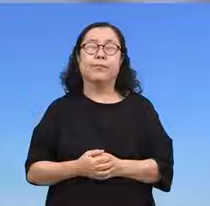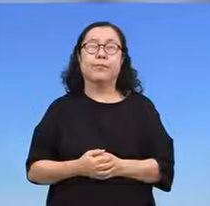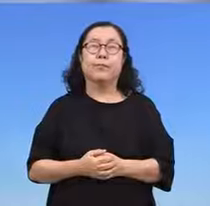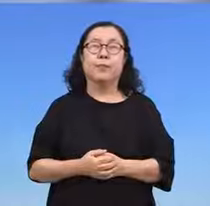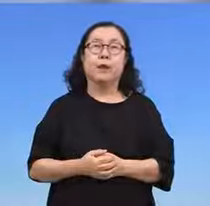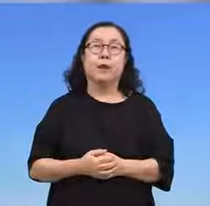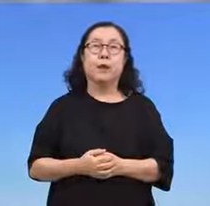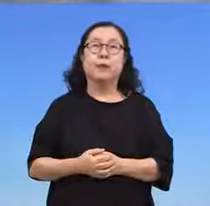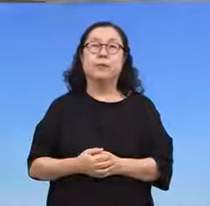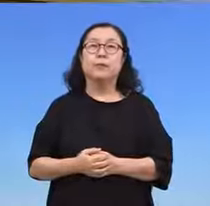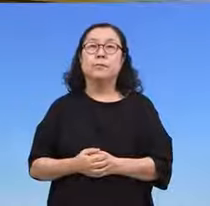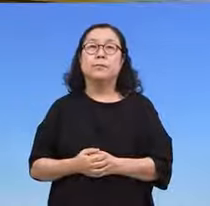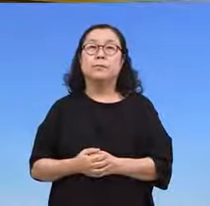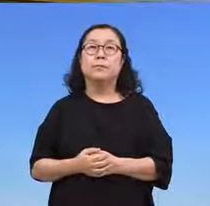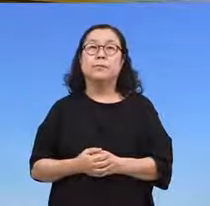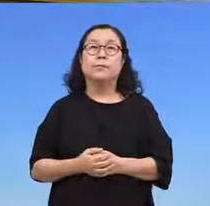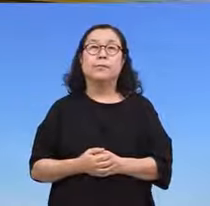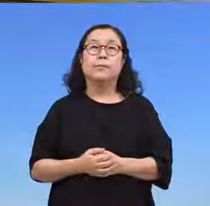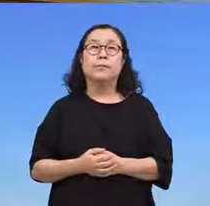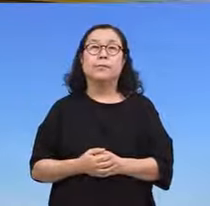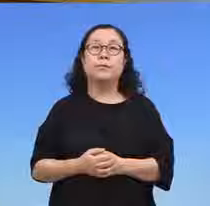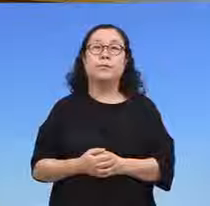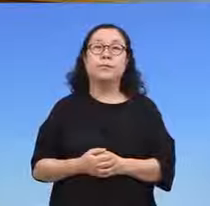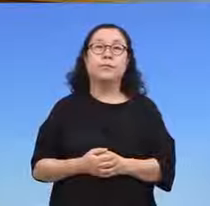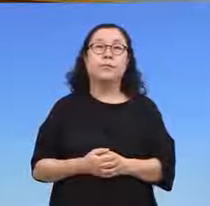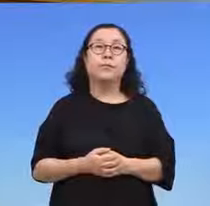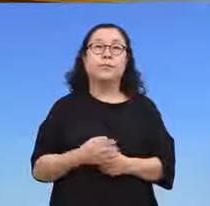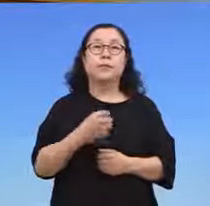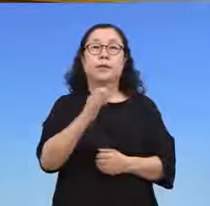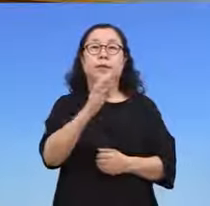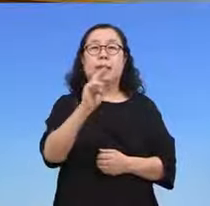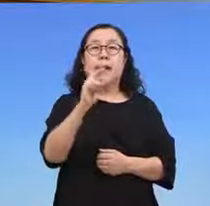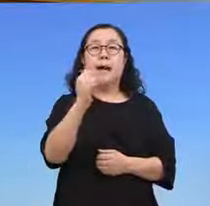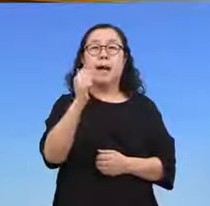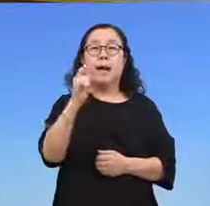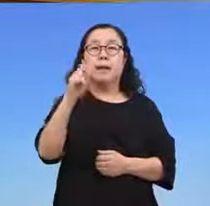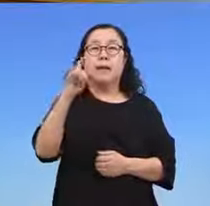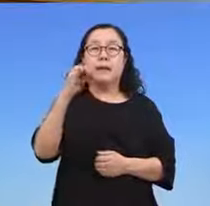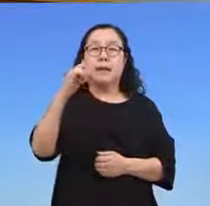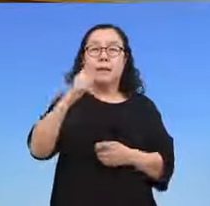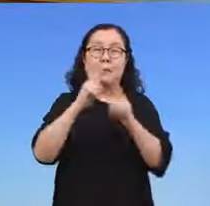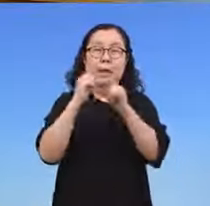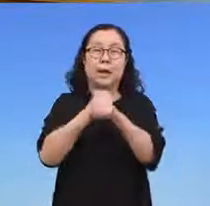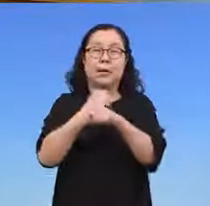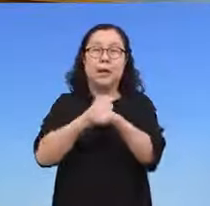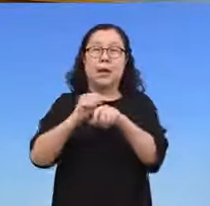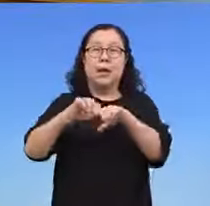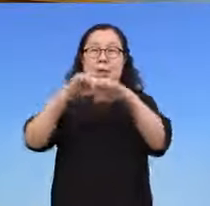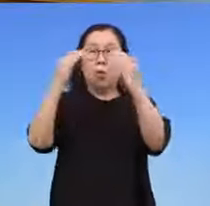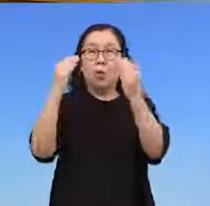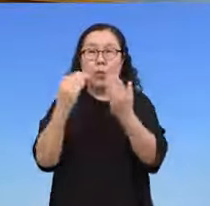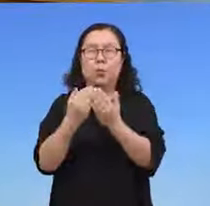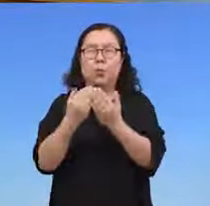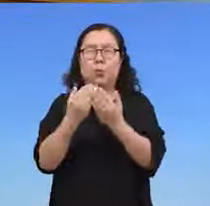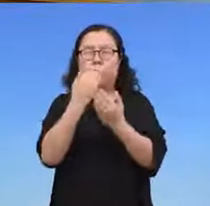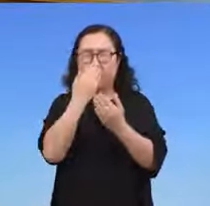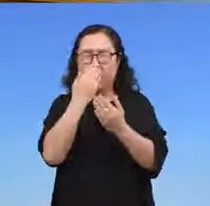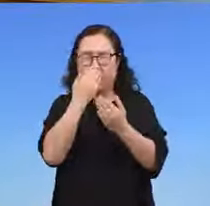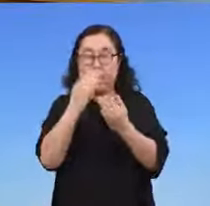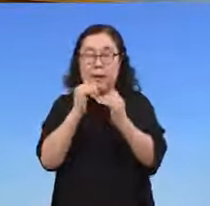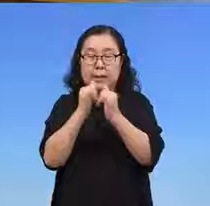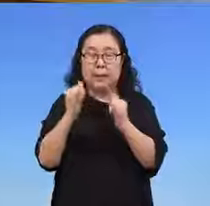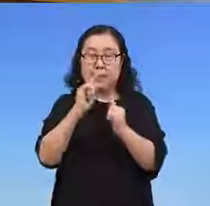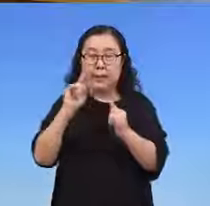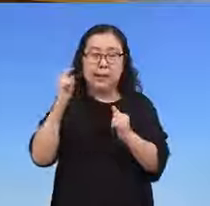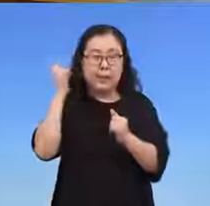역대하 20장 15절에 보면은 야시엘이 이르되 온 유다와 예루살렘 주민과 여호사밧 왕이여 들을지어다.